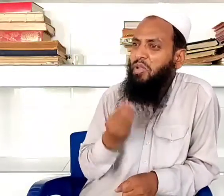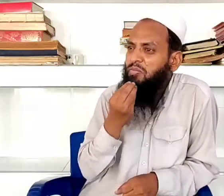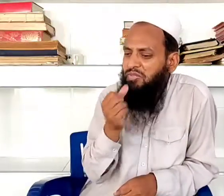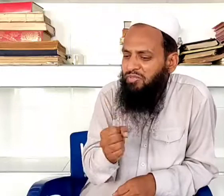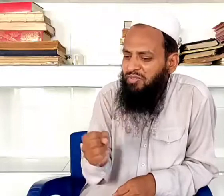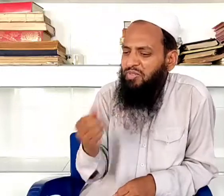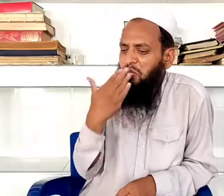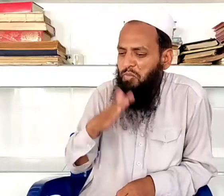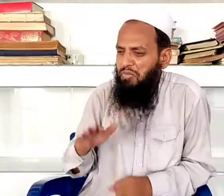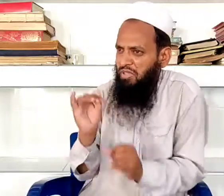تے ہارون نے